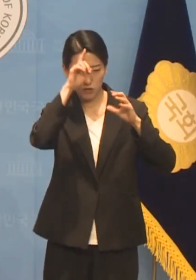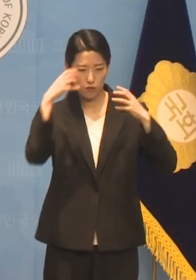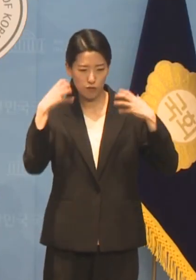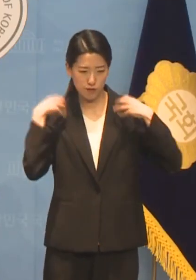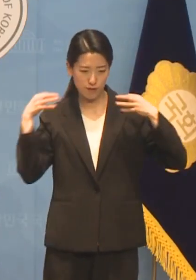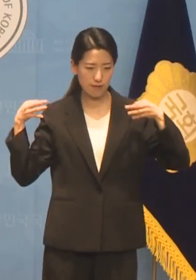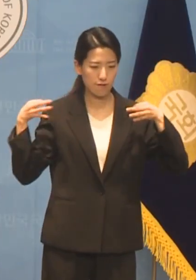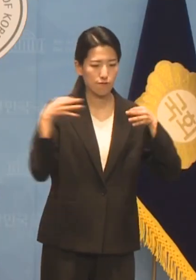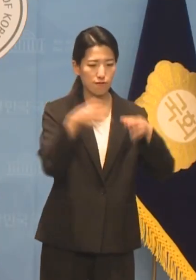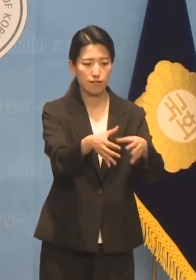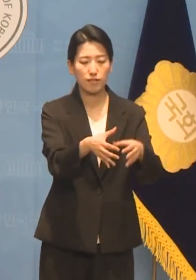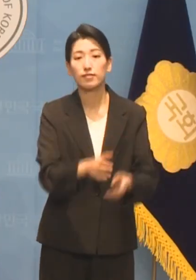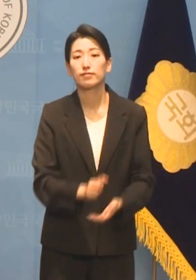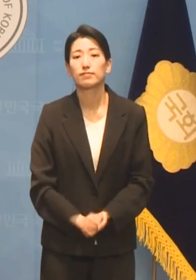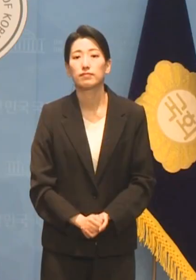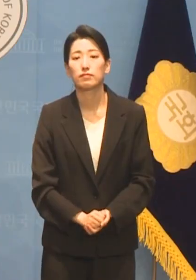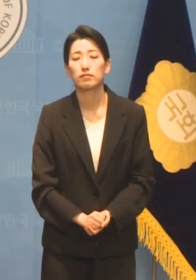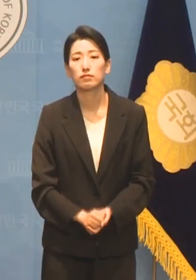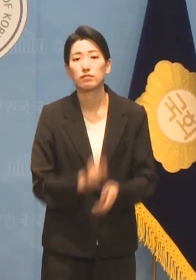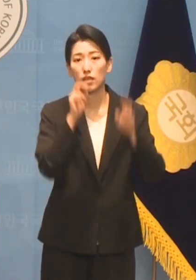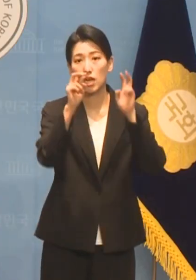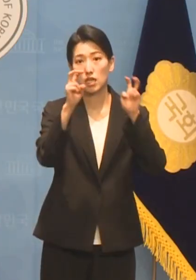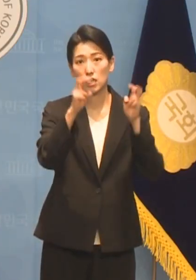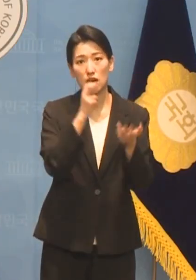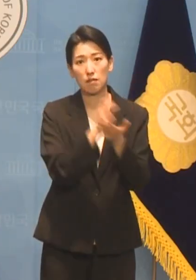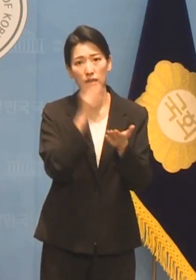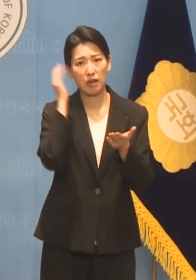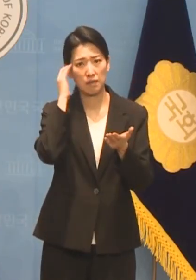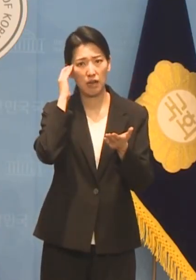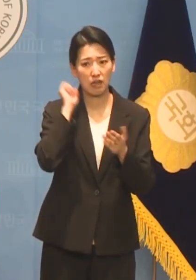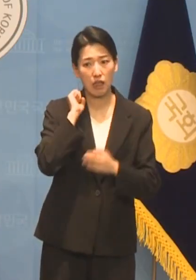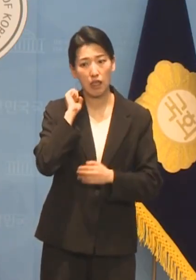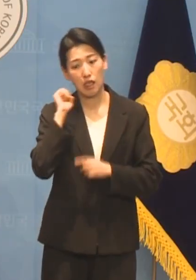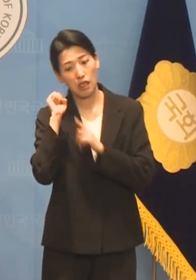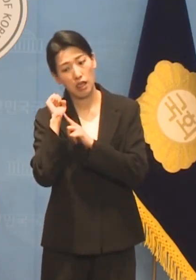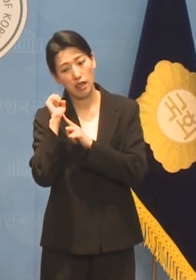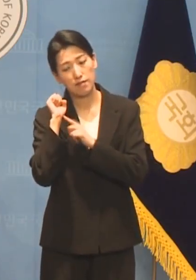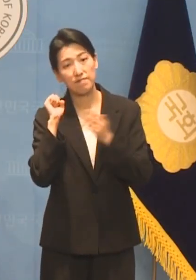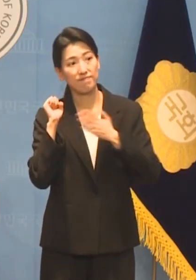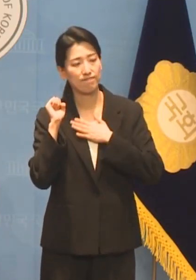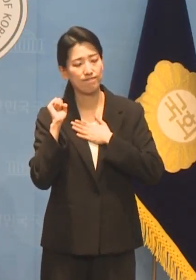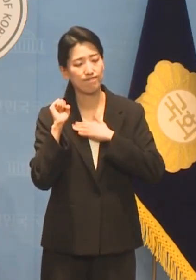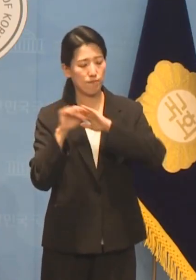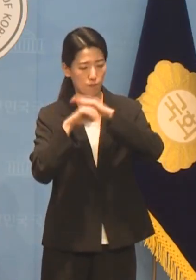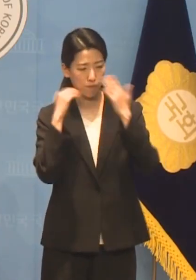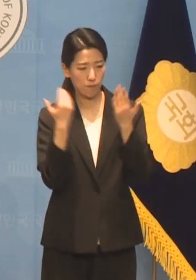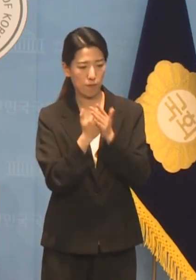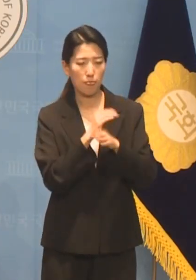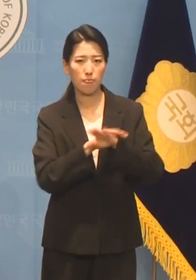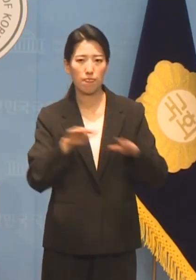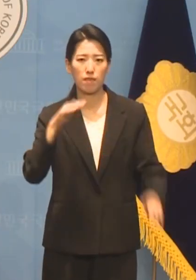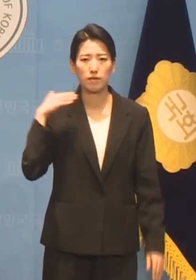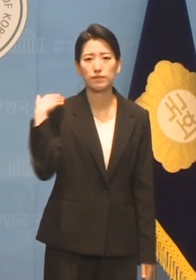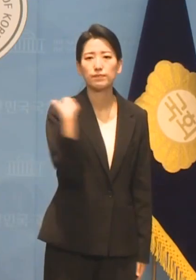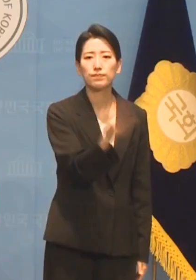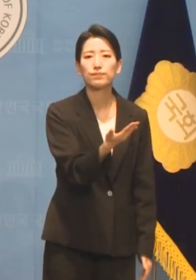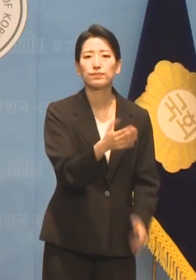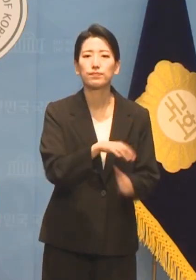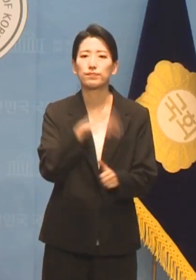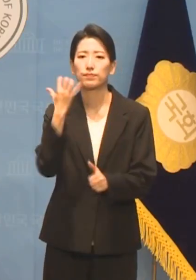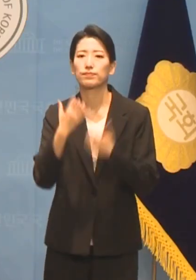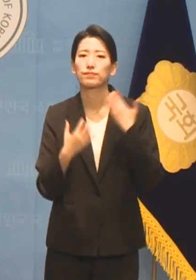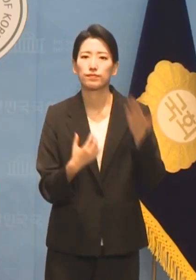투자하겠습니다. 기업 발목 잡는 킬러 규제 제가 직접 나서서 원샷